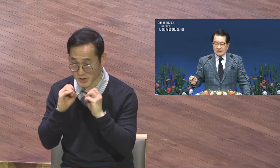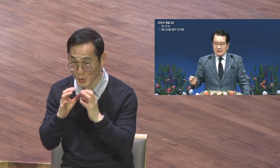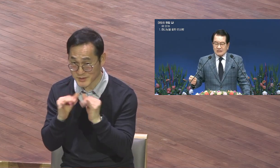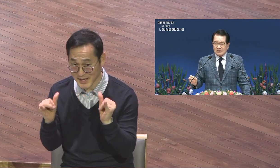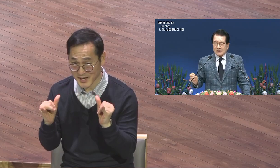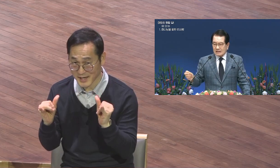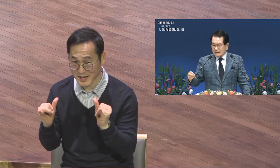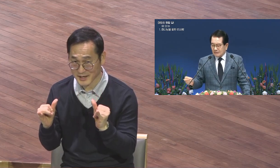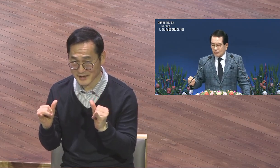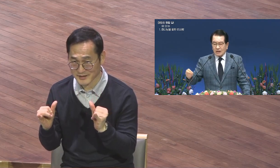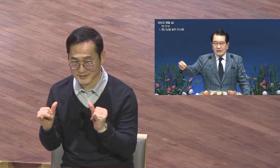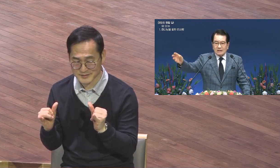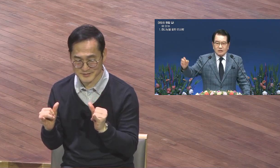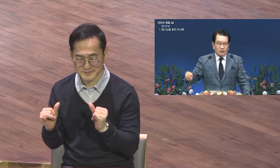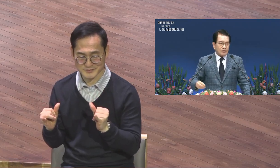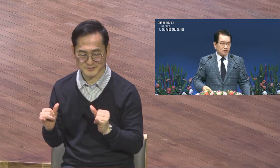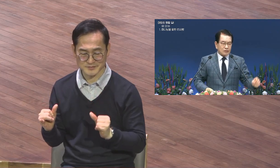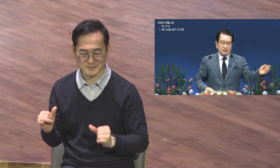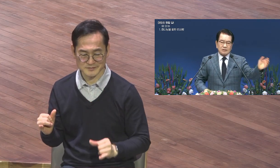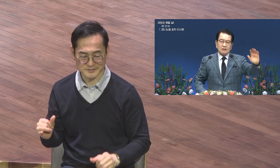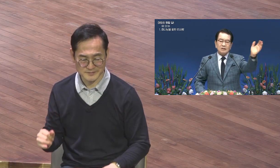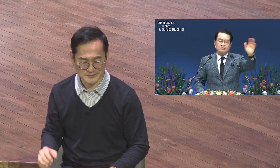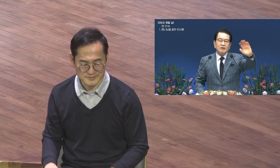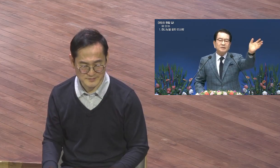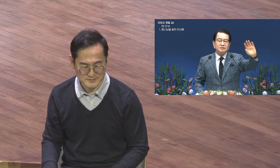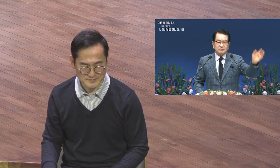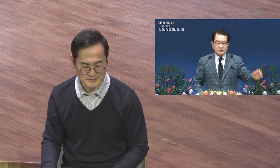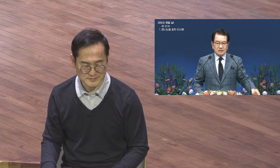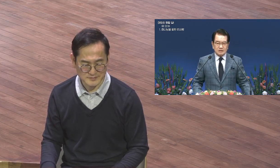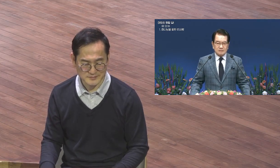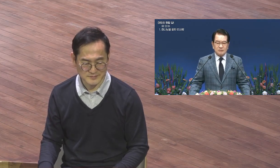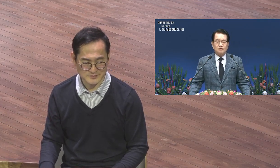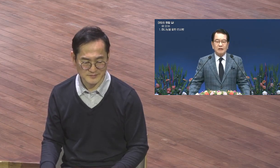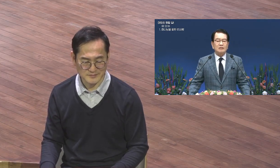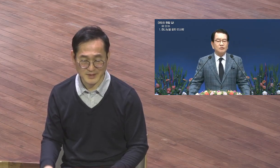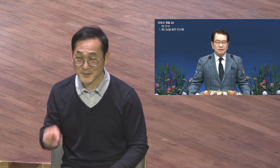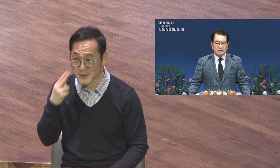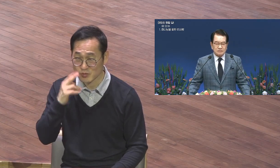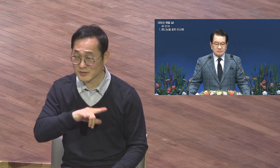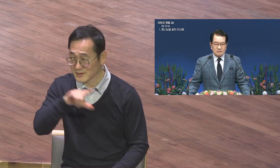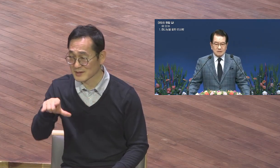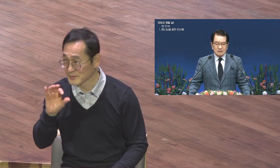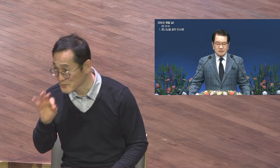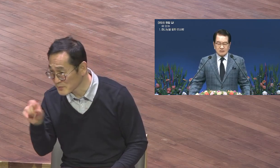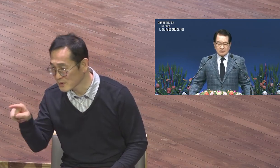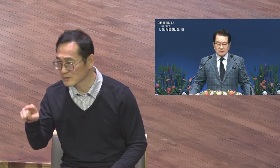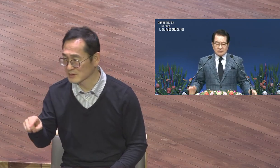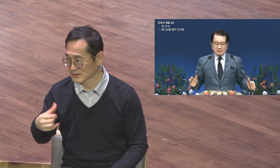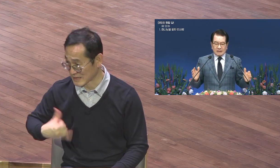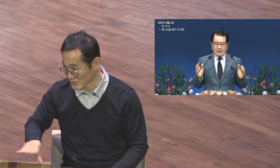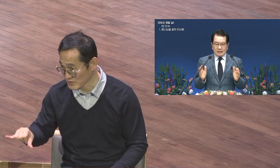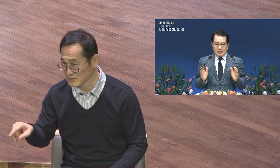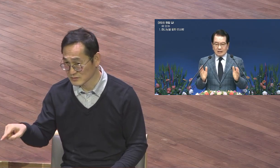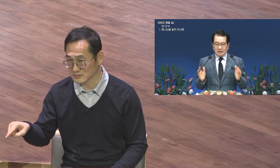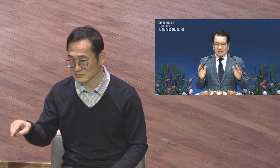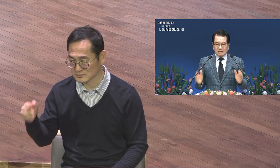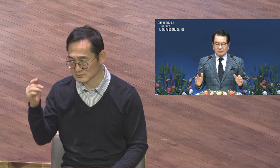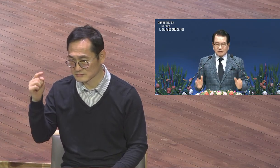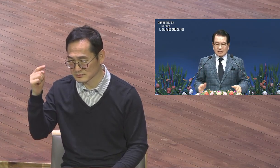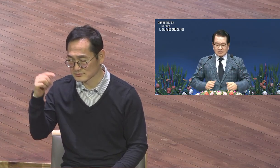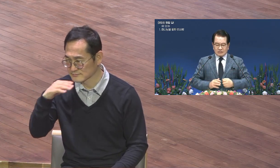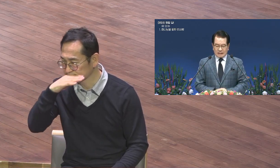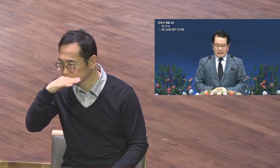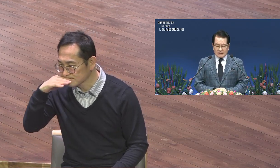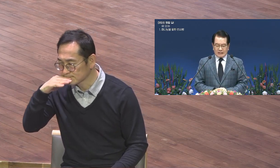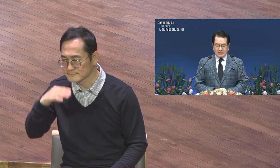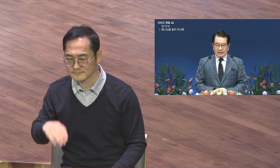막 식당에 이런 데 돌아다닌다 교회와 그런 법이 없습니다. 미국 애들 보세요. 다 어른들